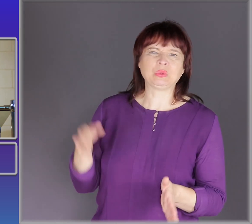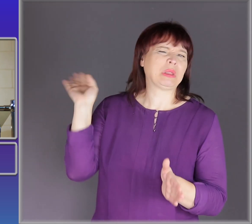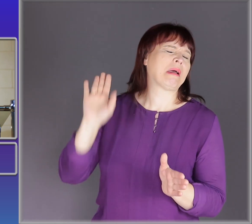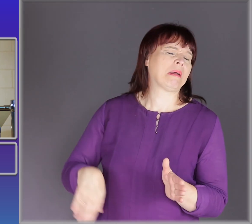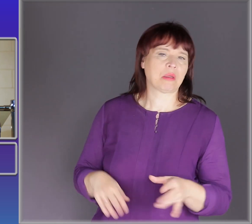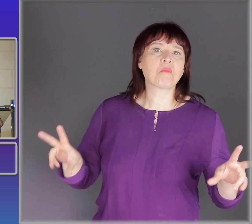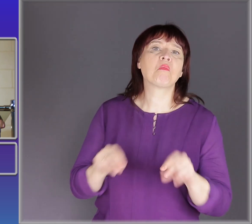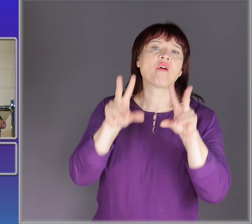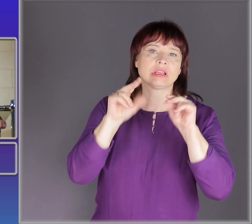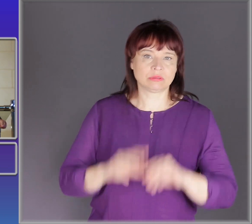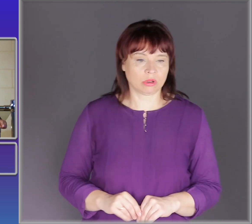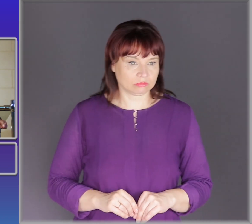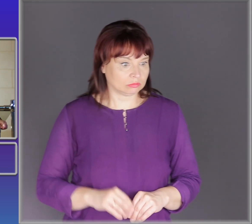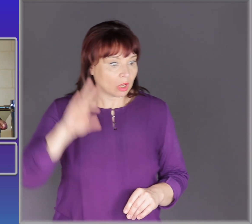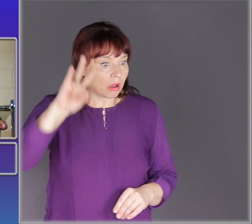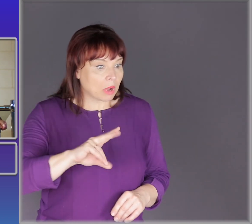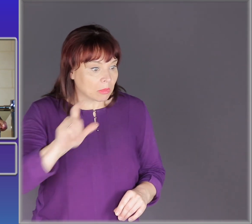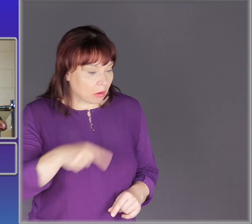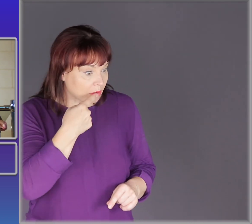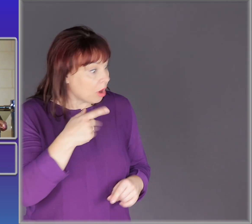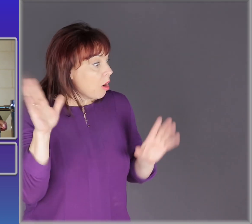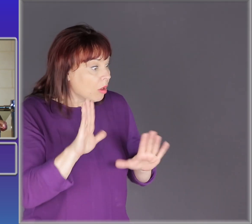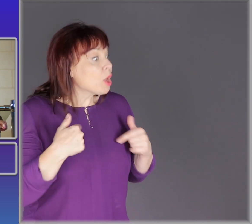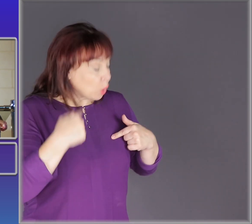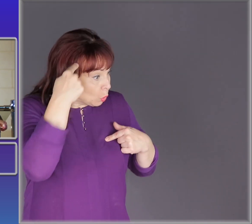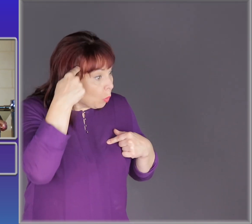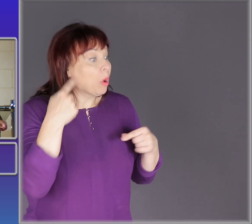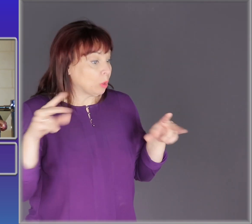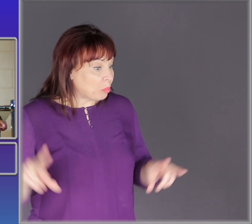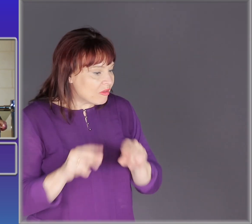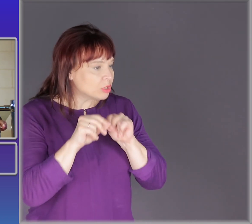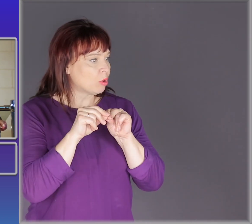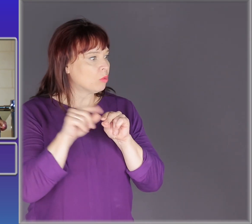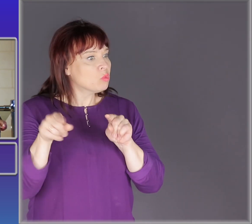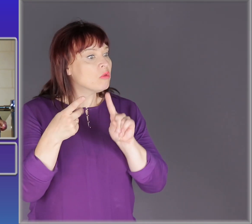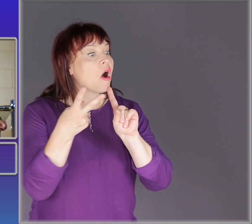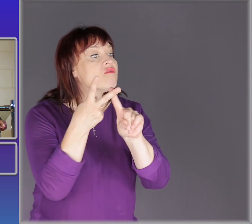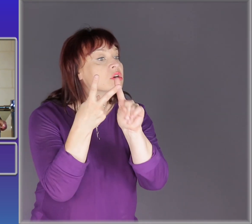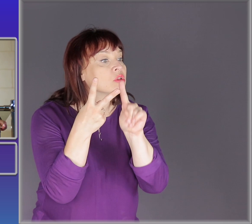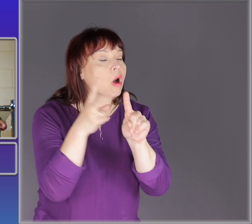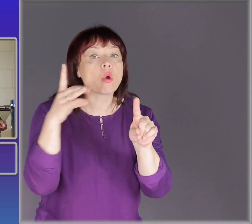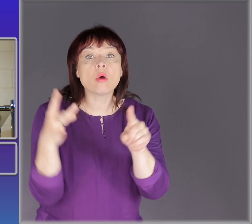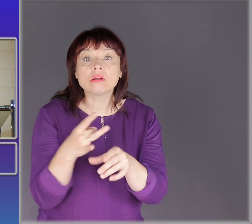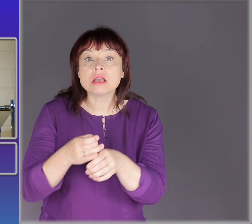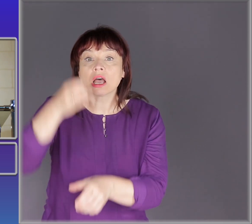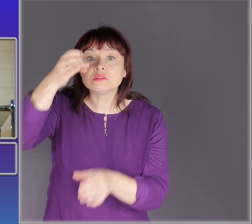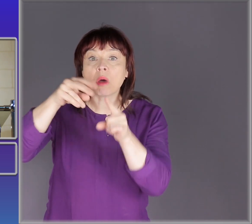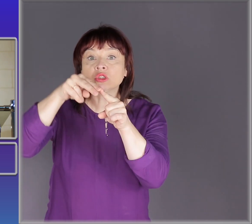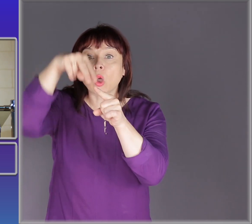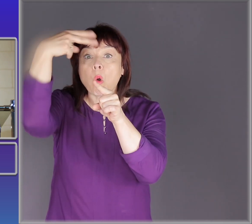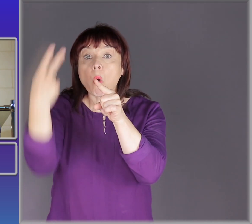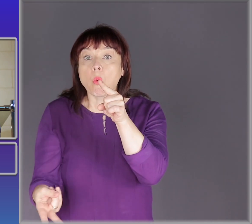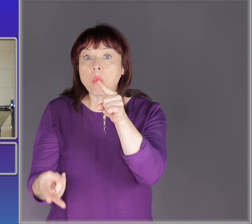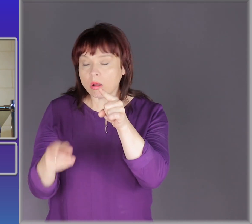тоже так подумал . говорит если бы не второй раз он упал но когда он упал второй раз это разве не